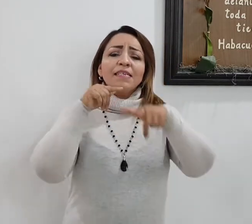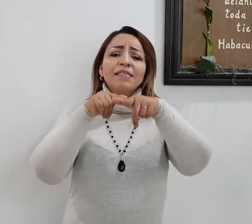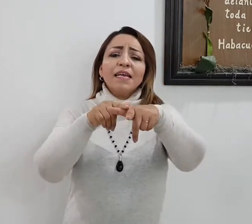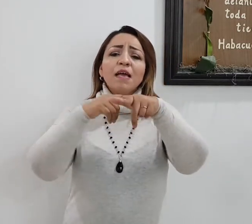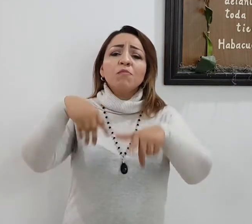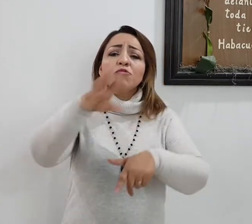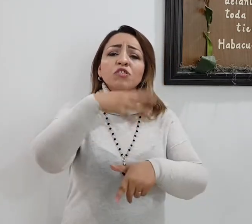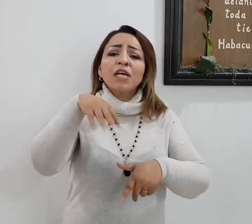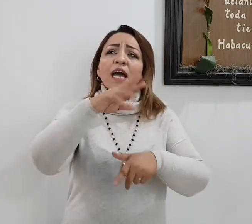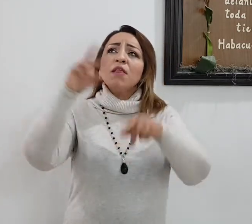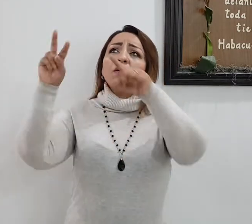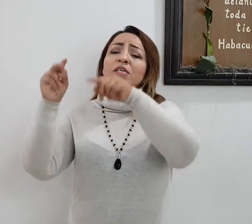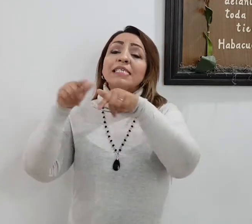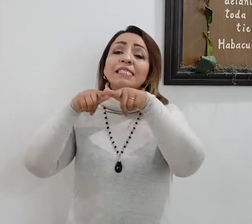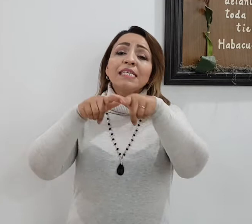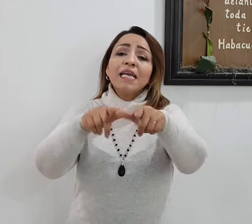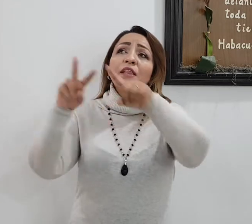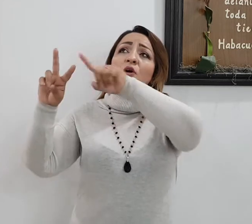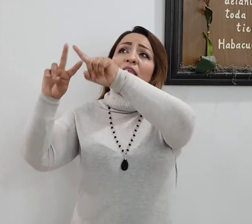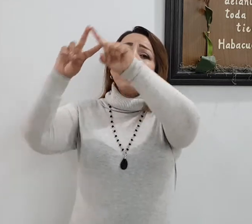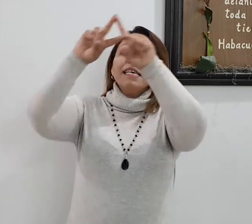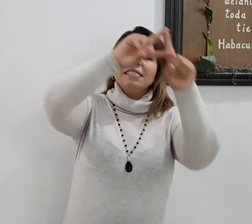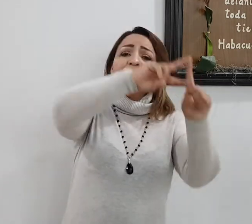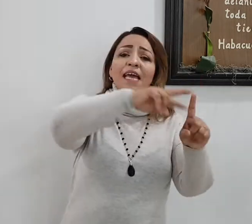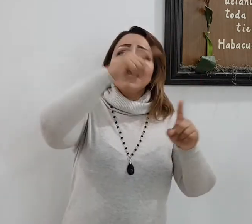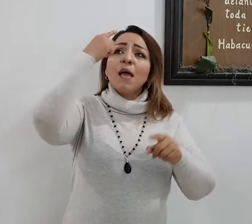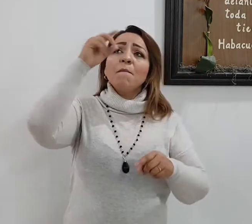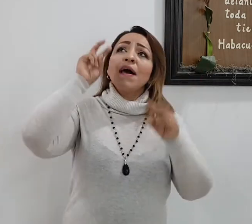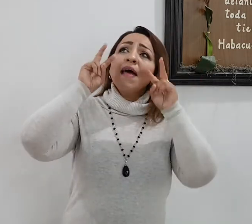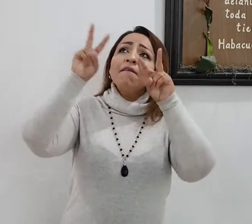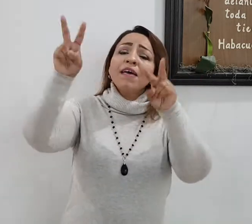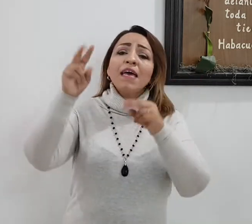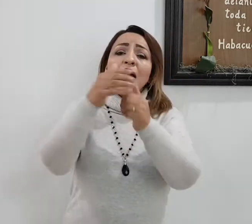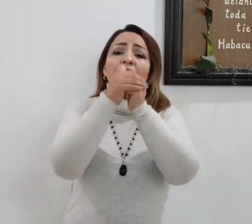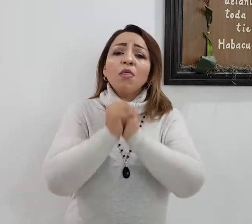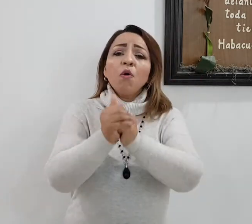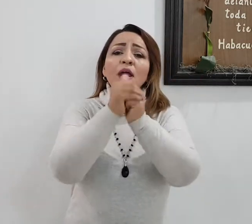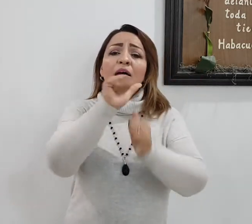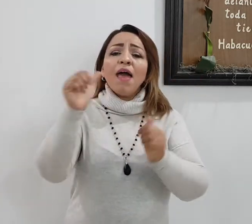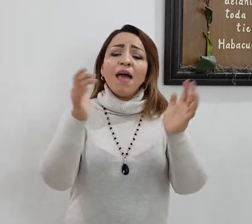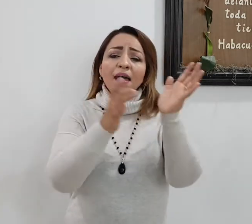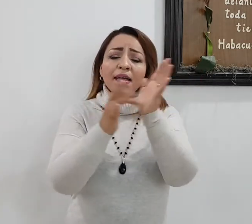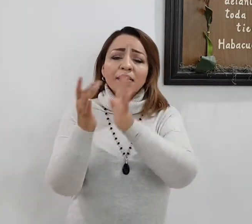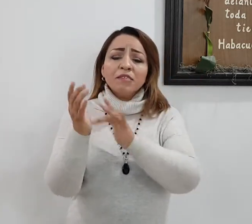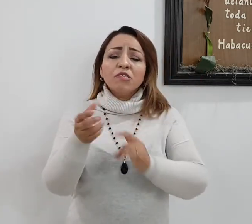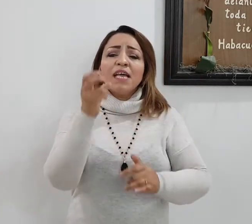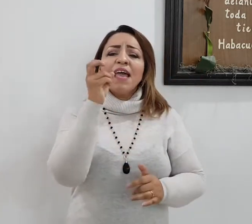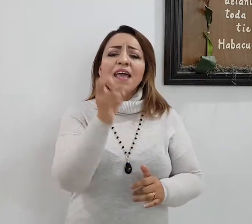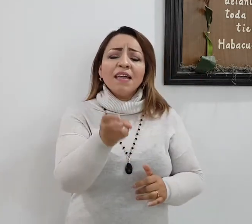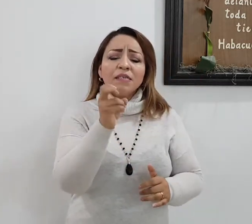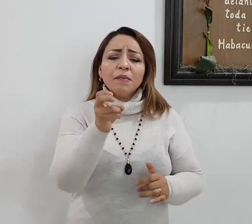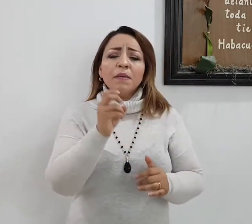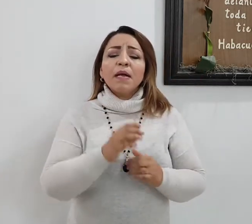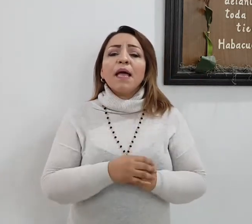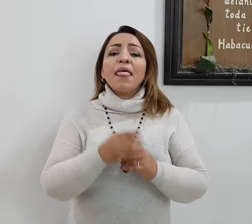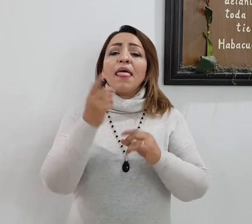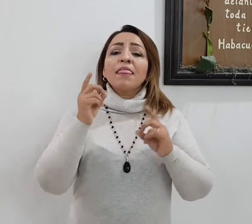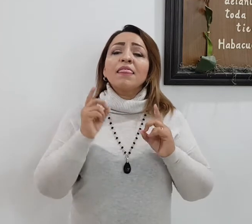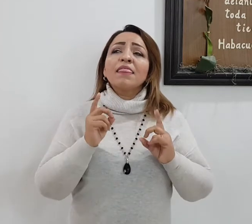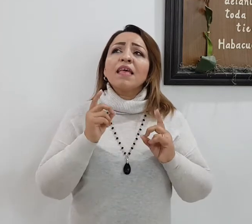visto también, hermanos, que en ese costo para adorar a Jesús implicaba darle al Señor lo mejor de lo